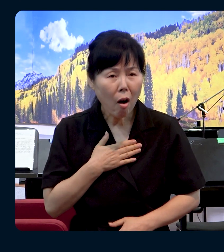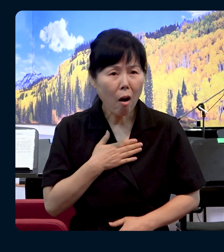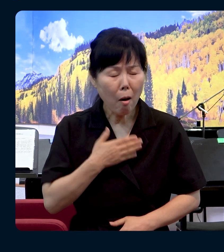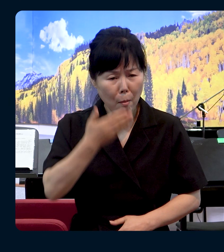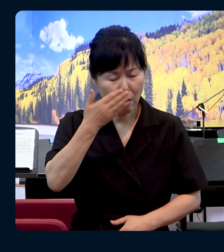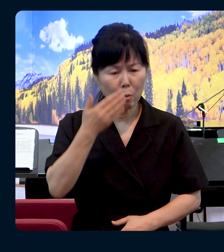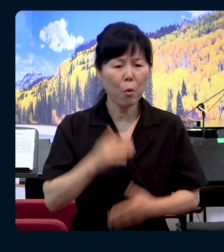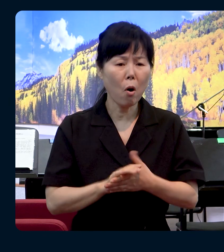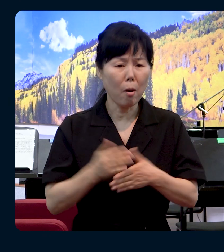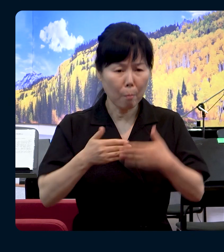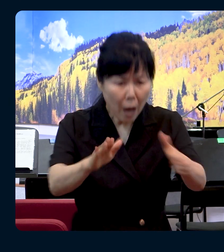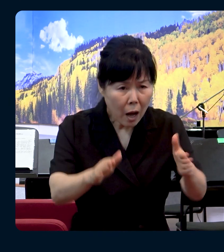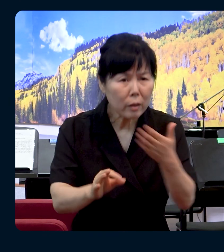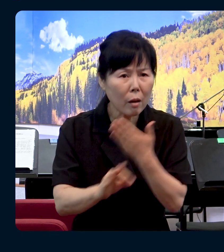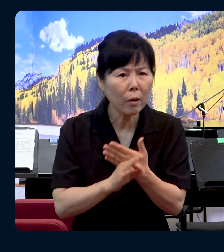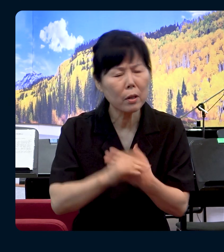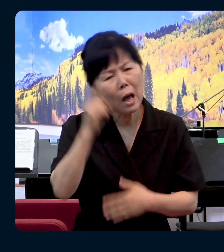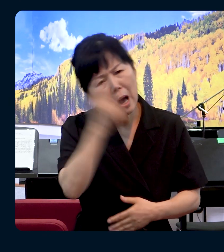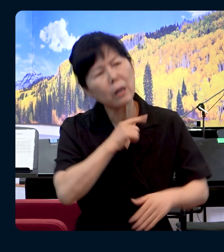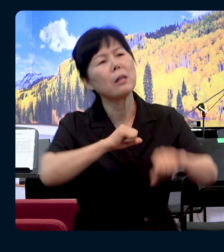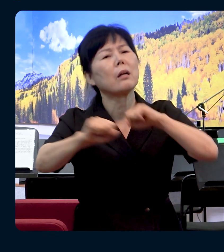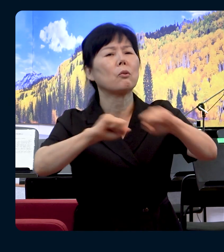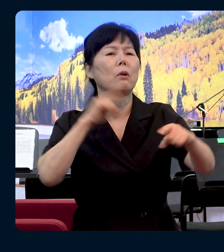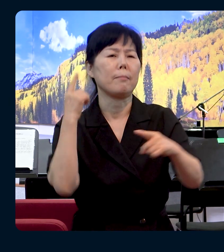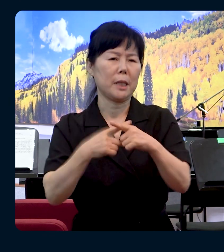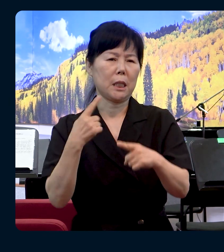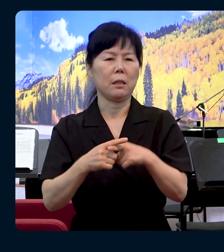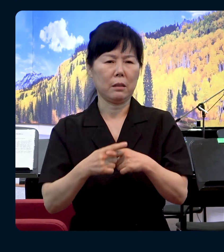굉장히 악한 것입니다. 그건 악한 거예요.